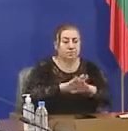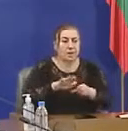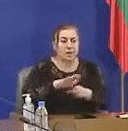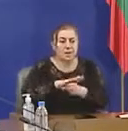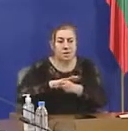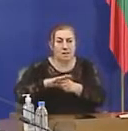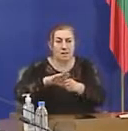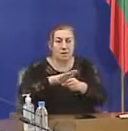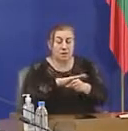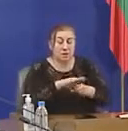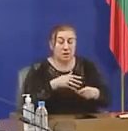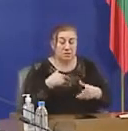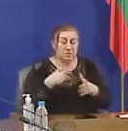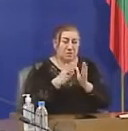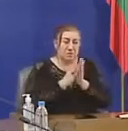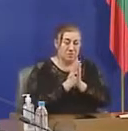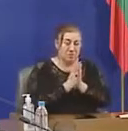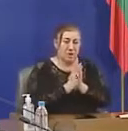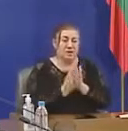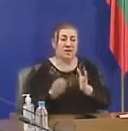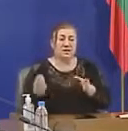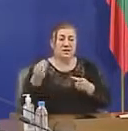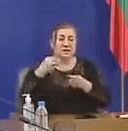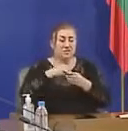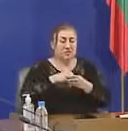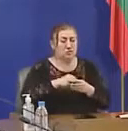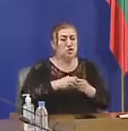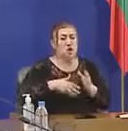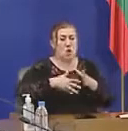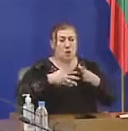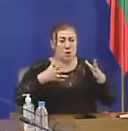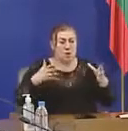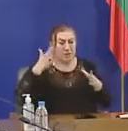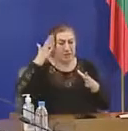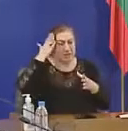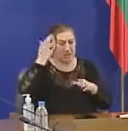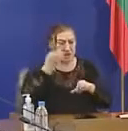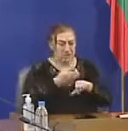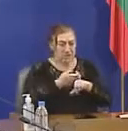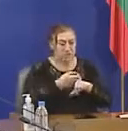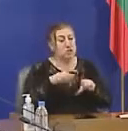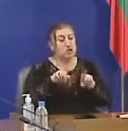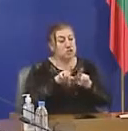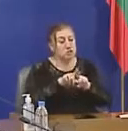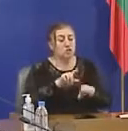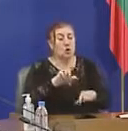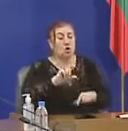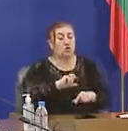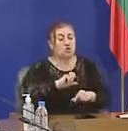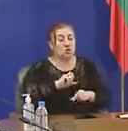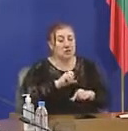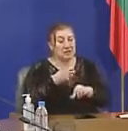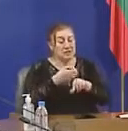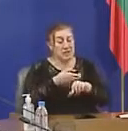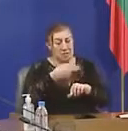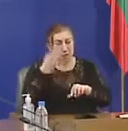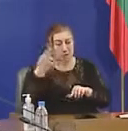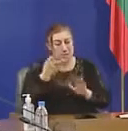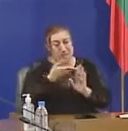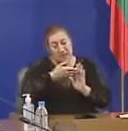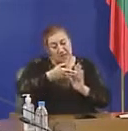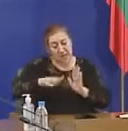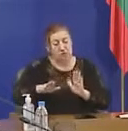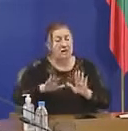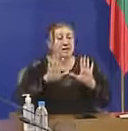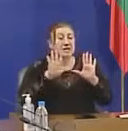беше да се включат и освен големите държавни болници и всички частни болници да отделят 10% от леговия си фонд. Това вече не